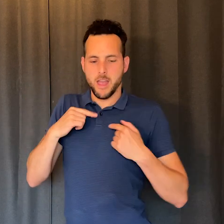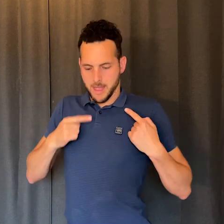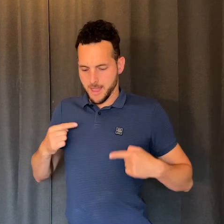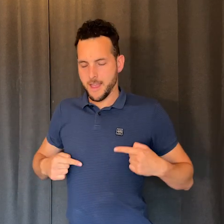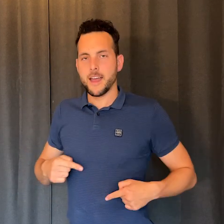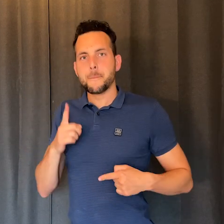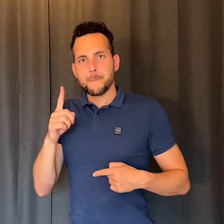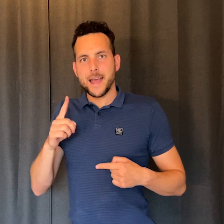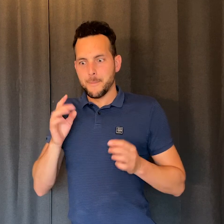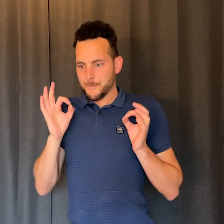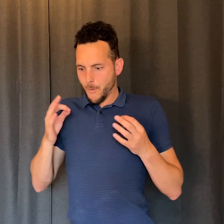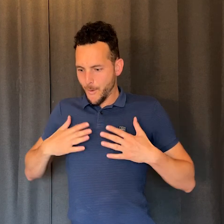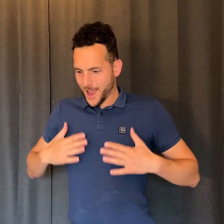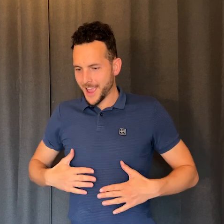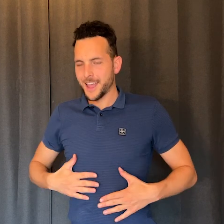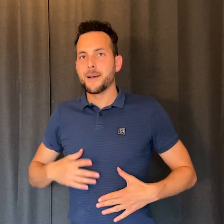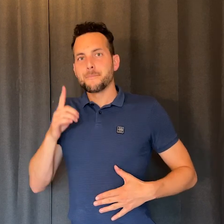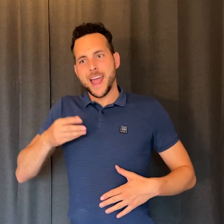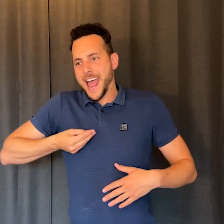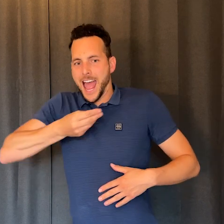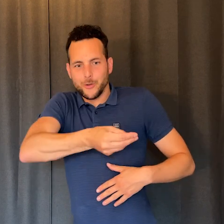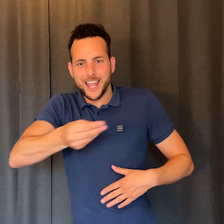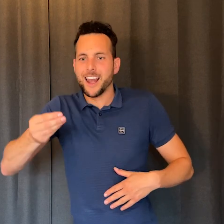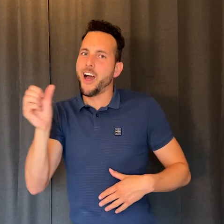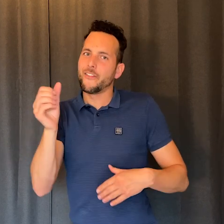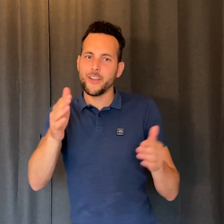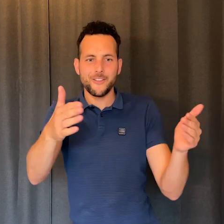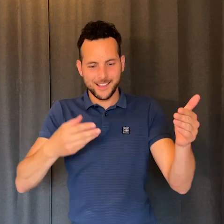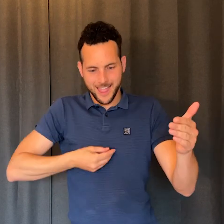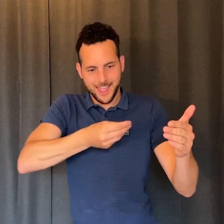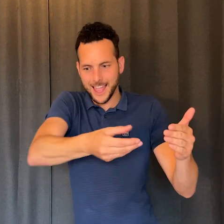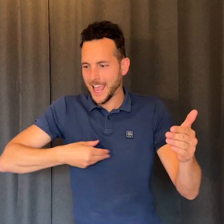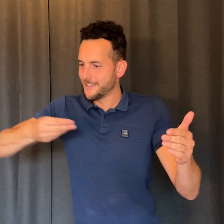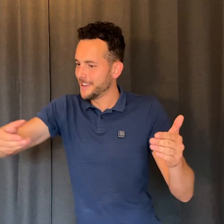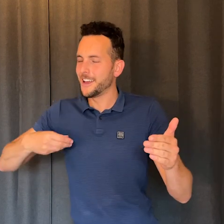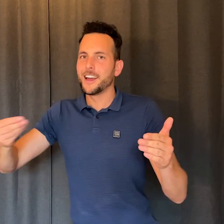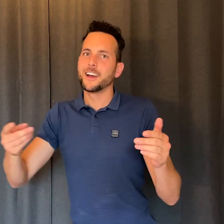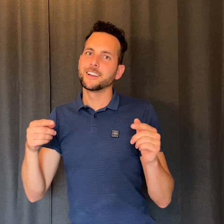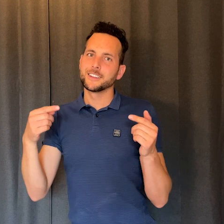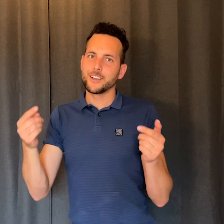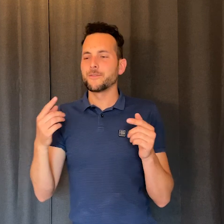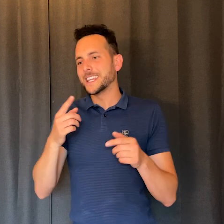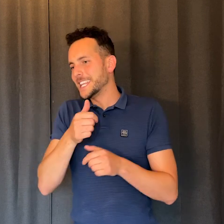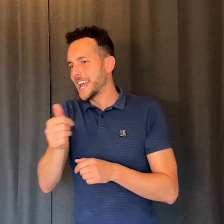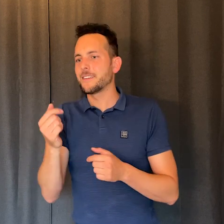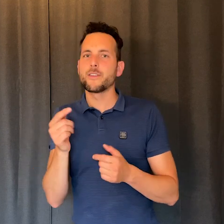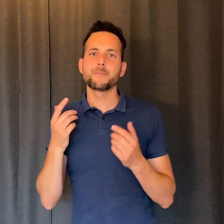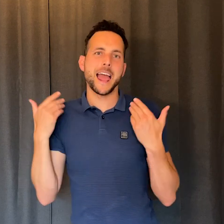worden heel veel andere vissen blij. Maar hij zelf wordt ook heel erg blij. Oh, wat cool zeg. Ja, echt een heel mooi boek. En mooie